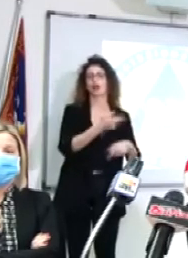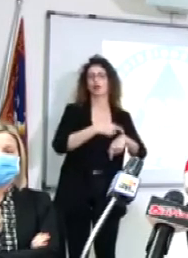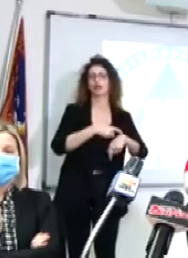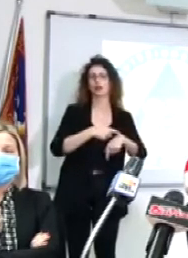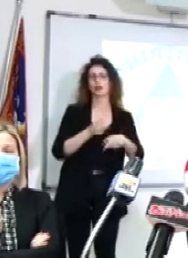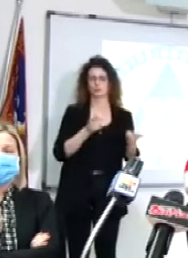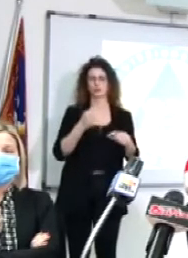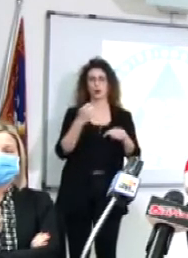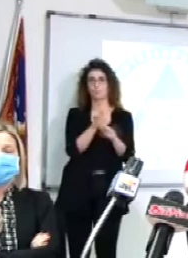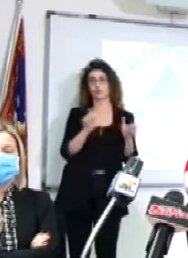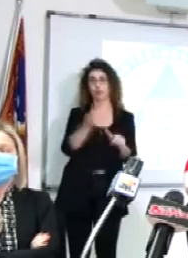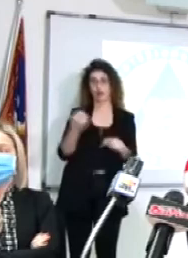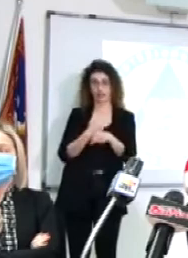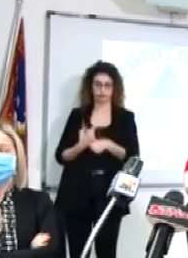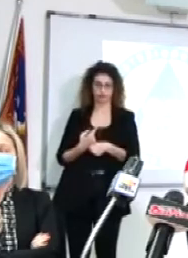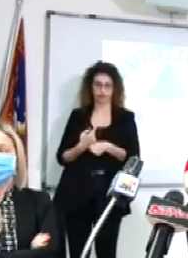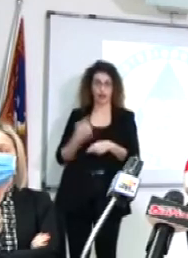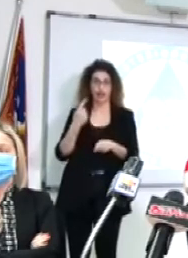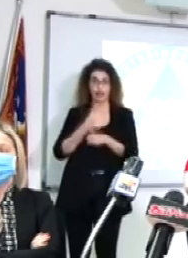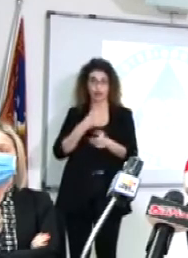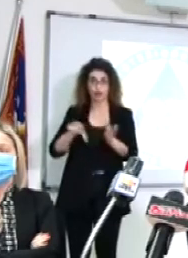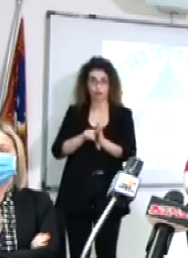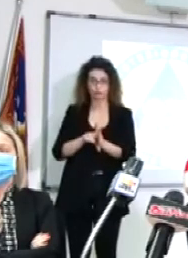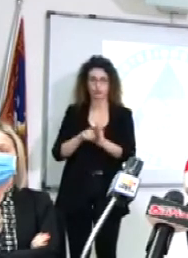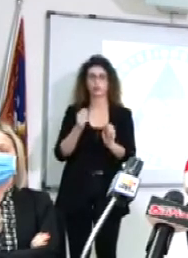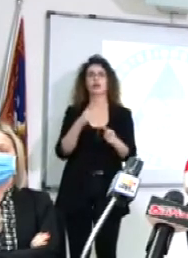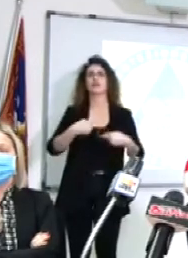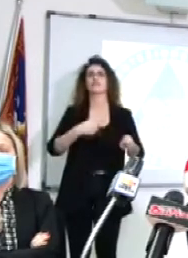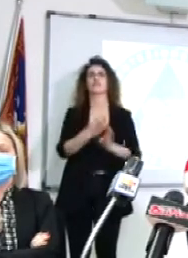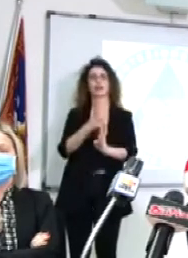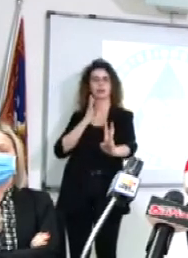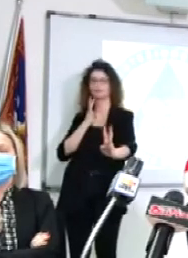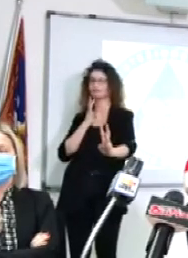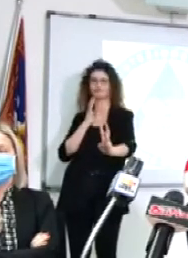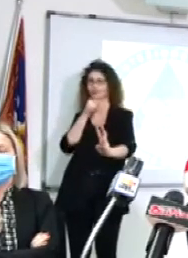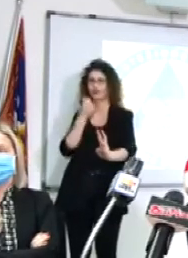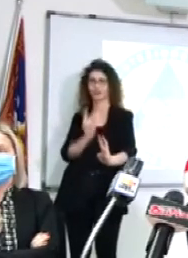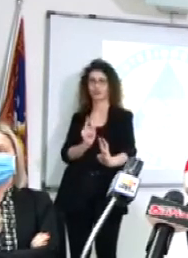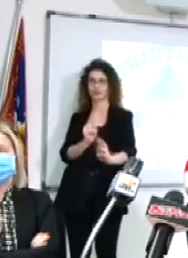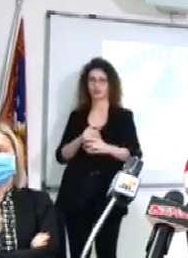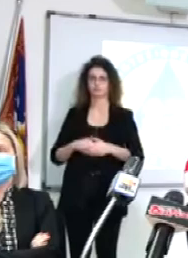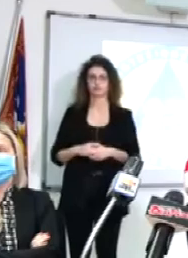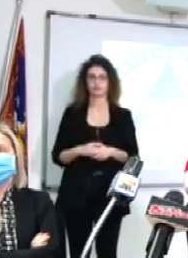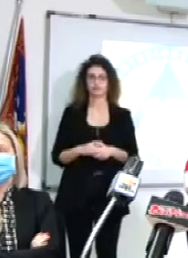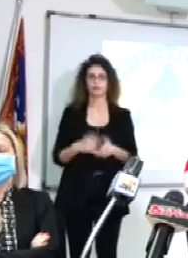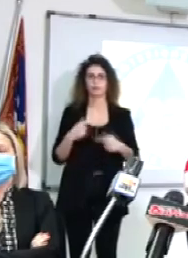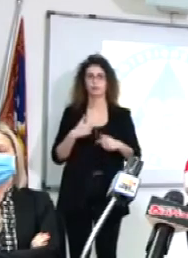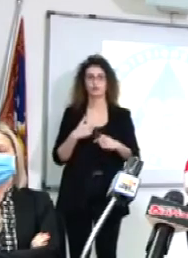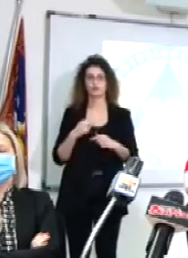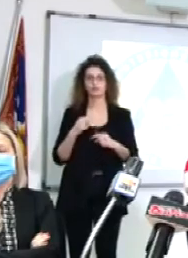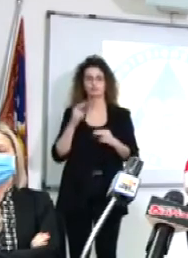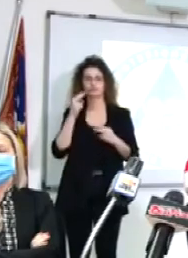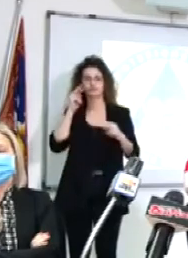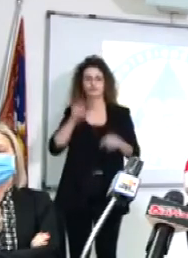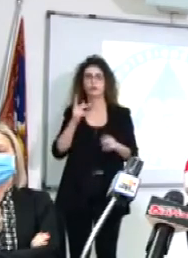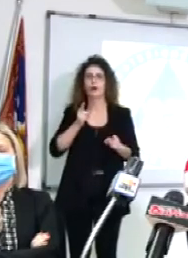cento la novità riguarda il numero di dosi che si possono estrarre da ogni fiala fazer come annunciato il presidente luca zaia da sei dosi